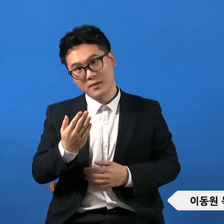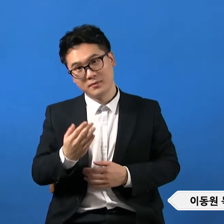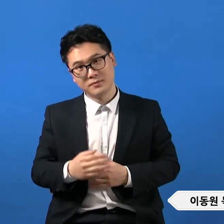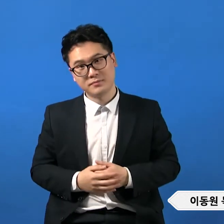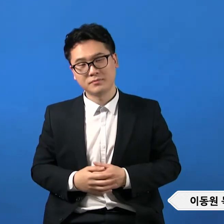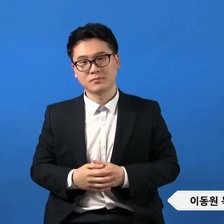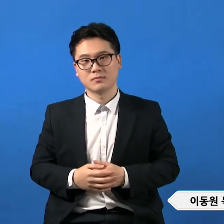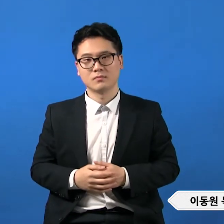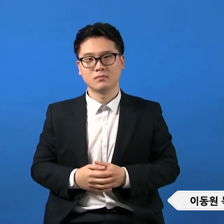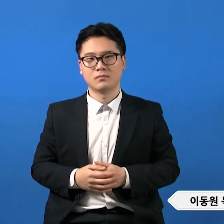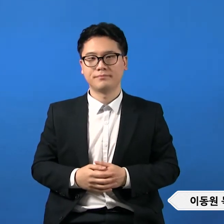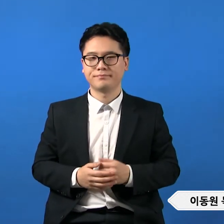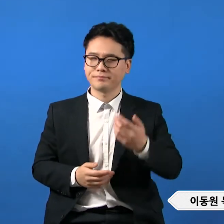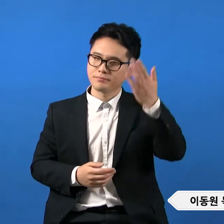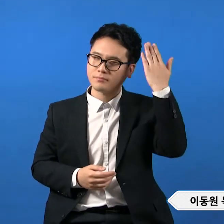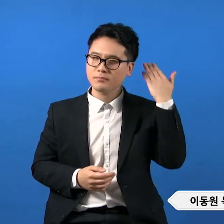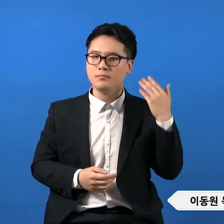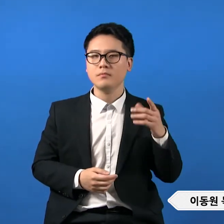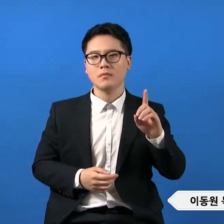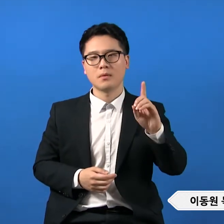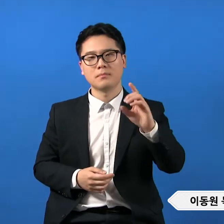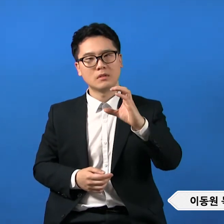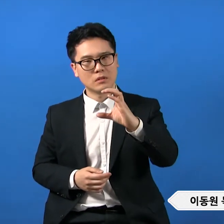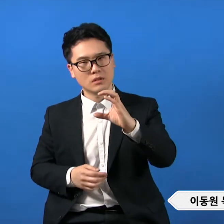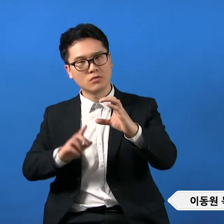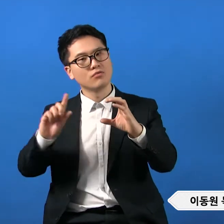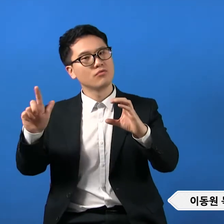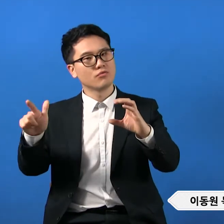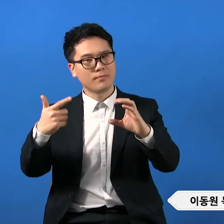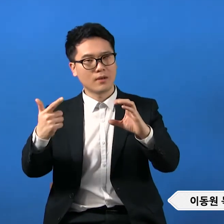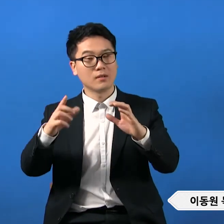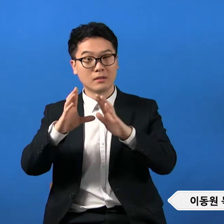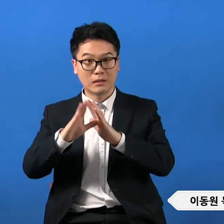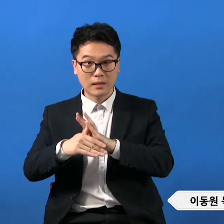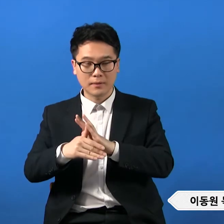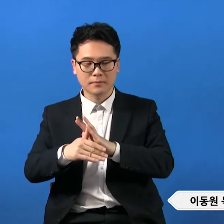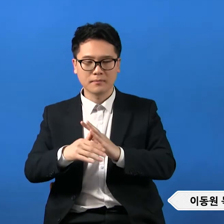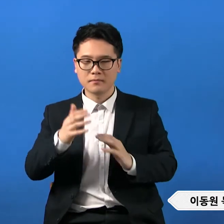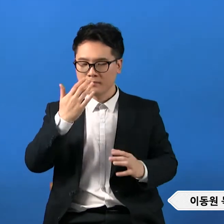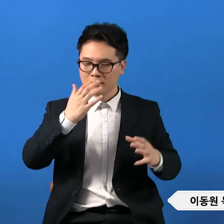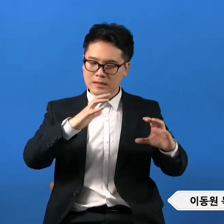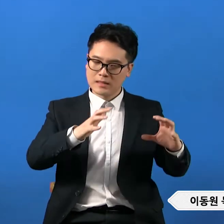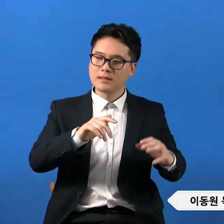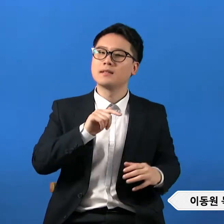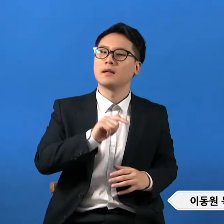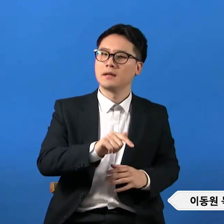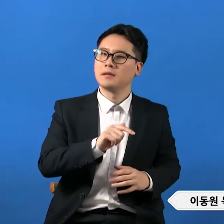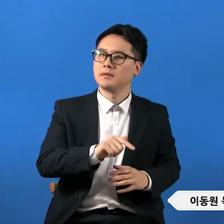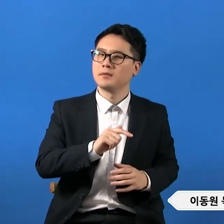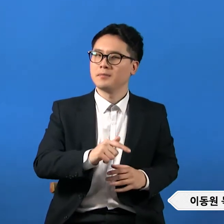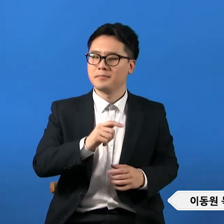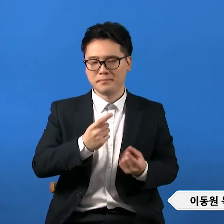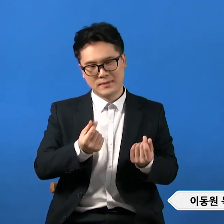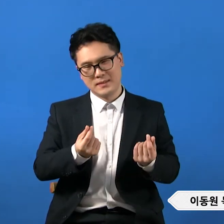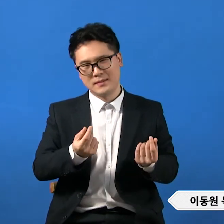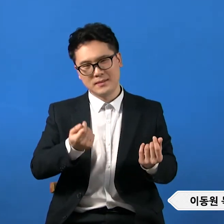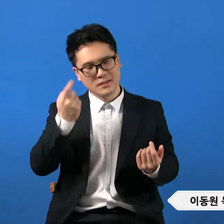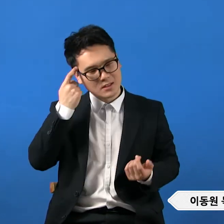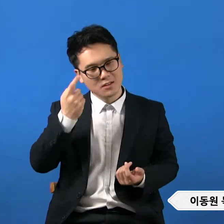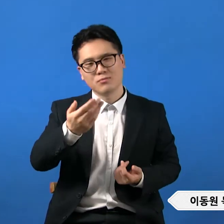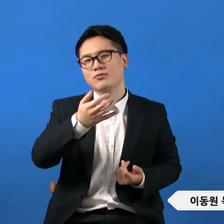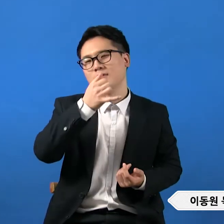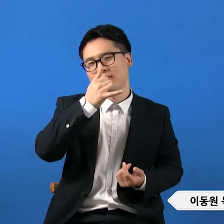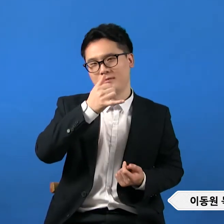그런데 주전 BC 600년대 이스라엘 백성들에게도 비슷한 질문이 있었습니다. 당시